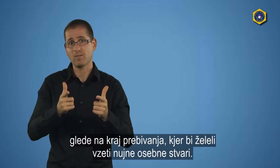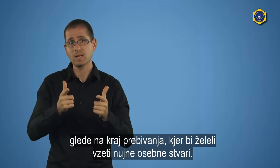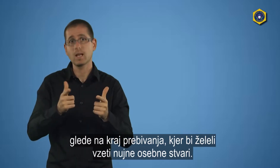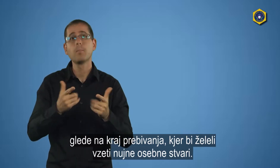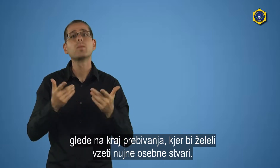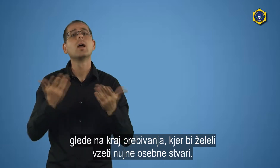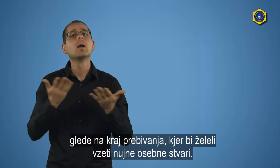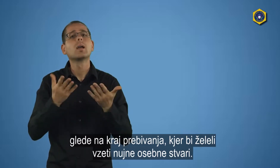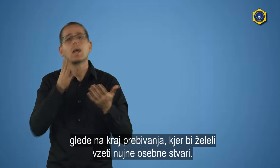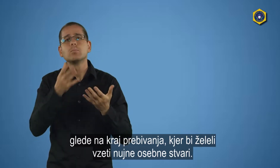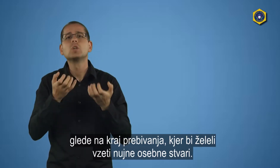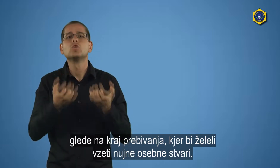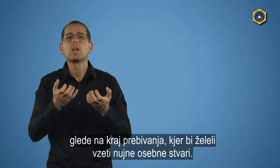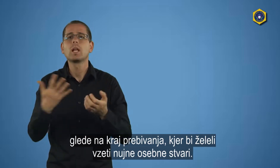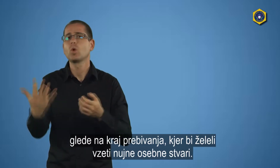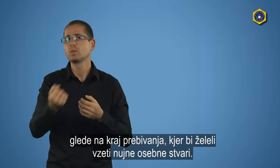nujne osebne stvari.